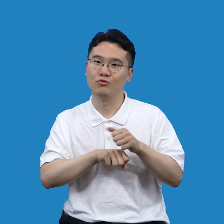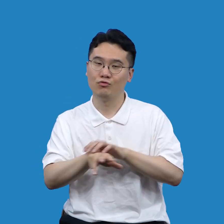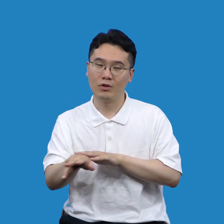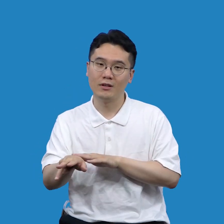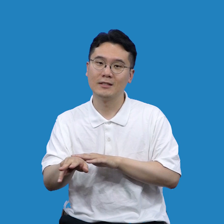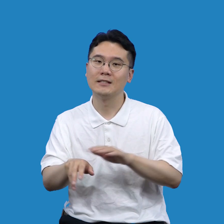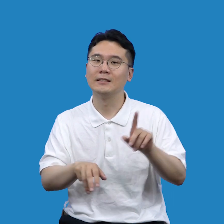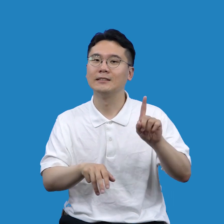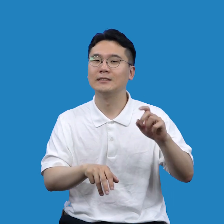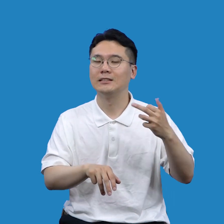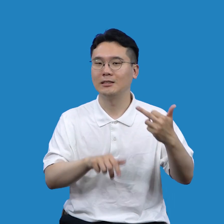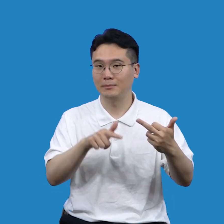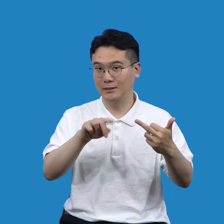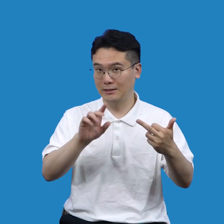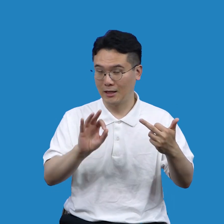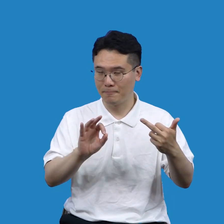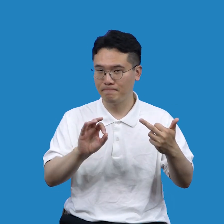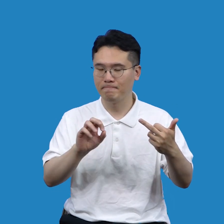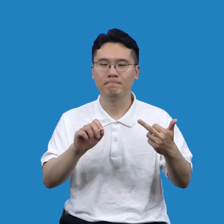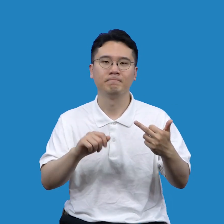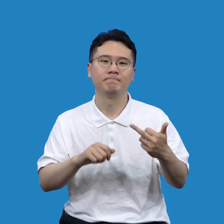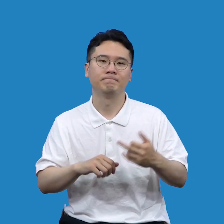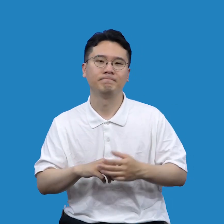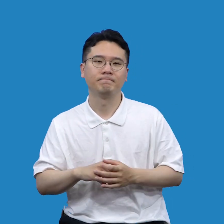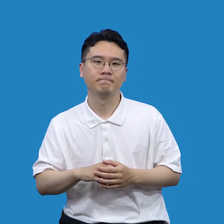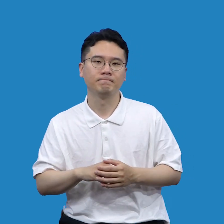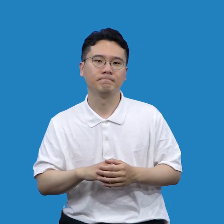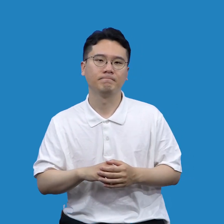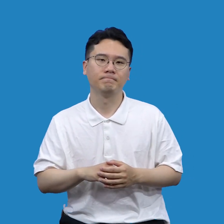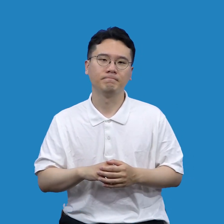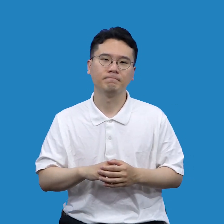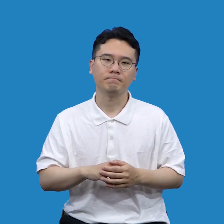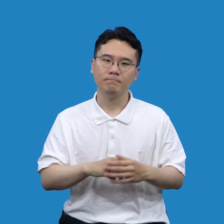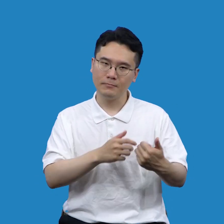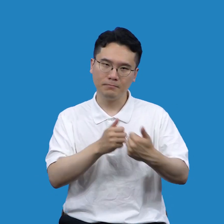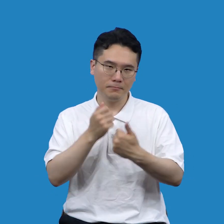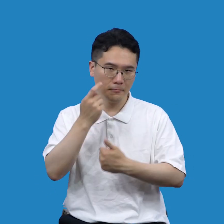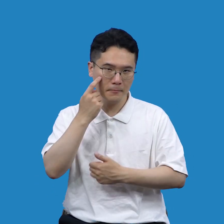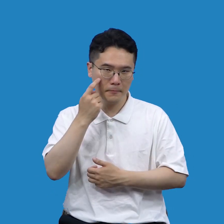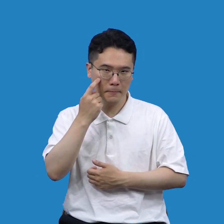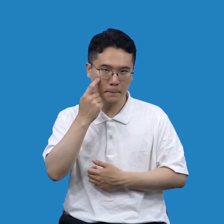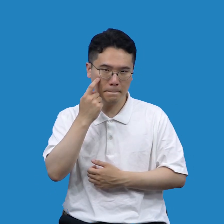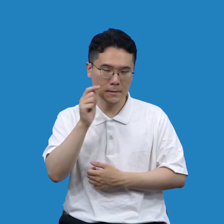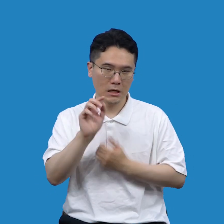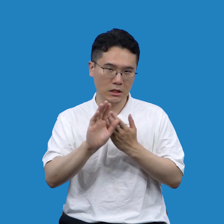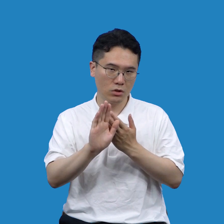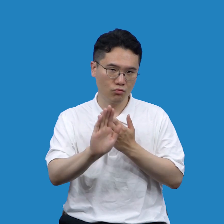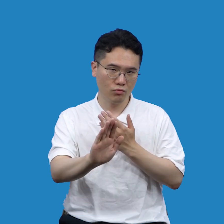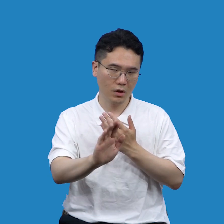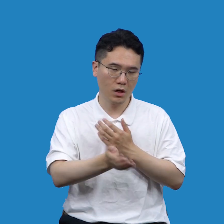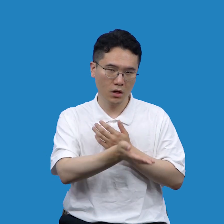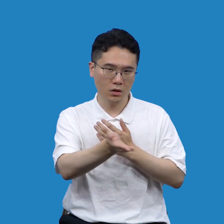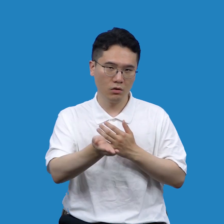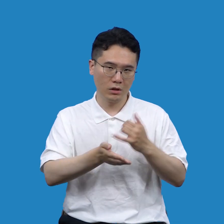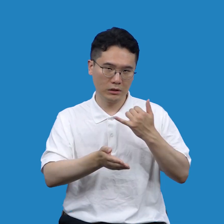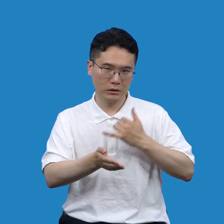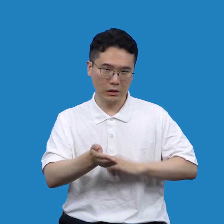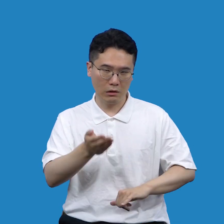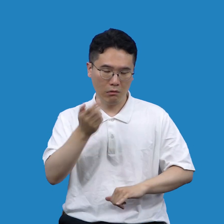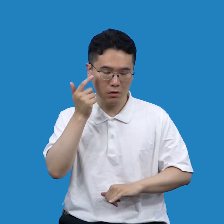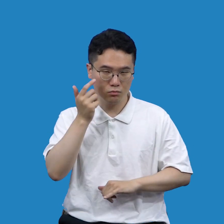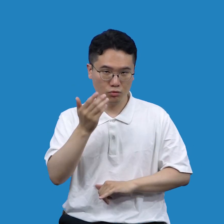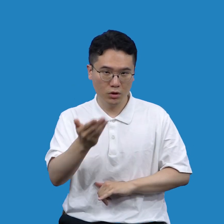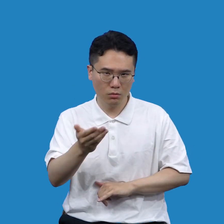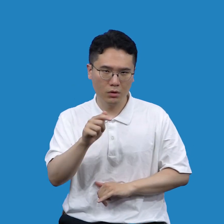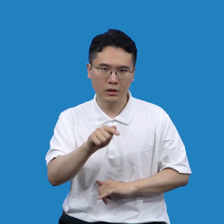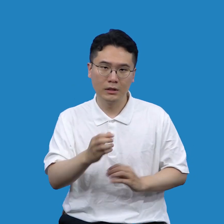26절과 27절의 말씀입니다. 같이 읽겠습니다. 시작. 이후에 너희 자녀가 묻기를